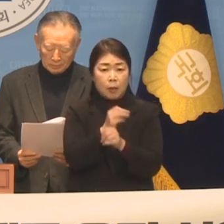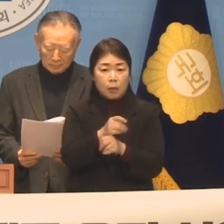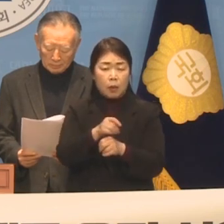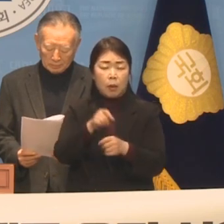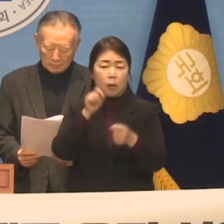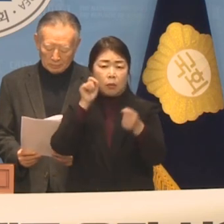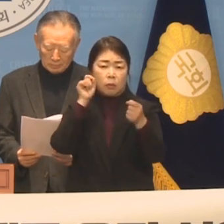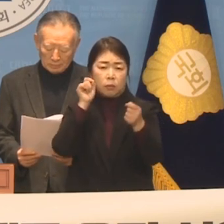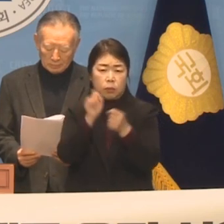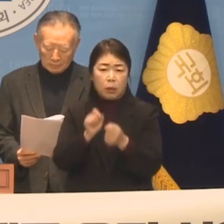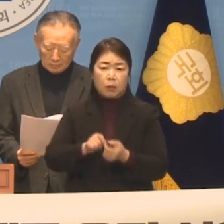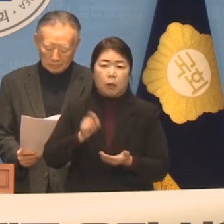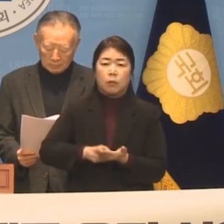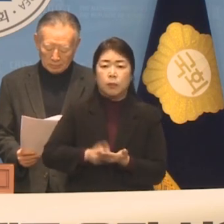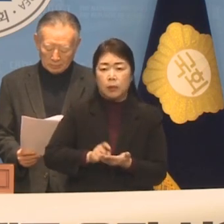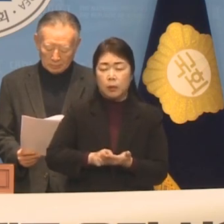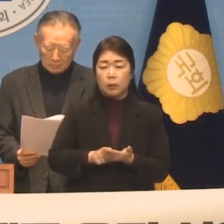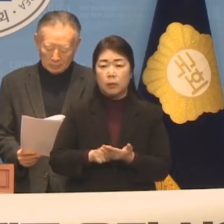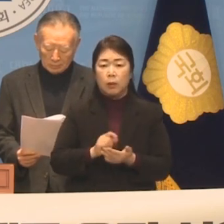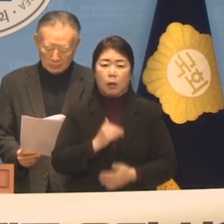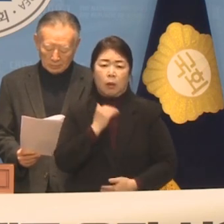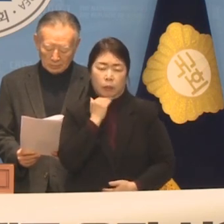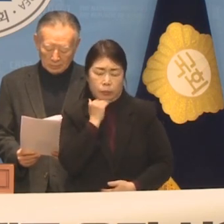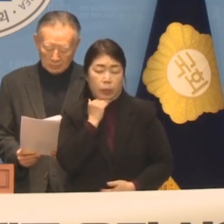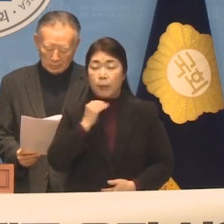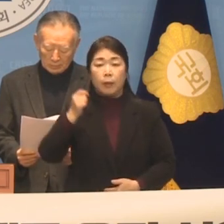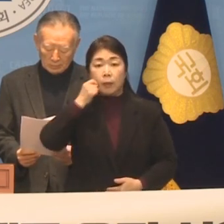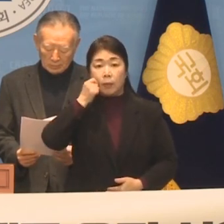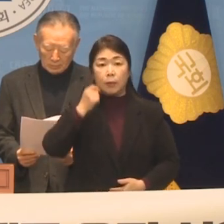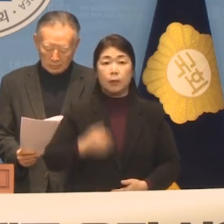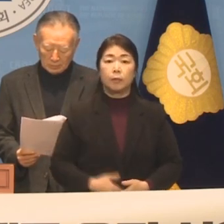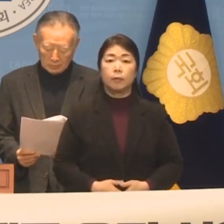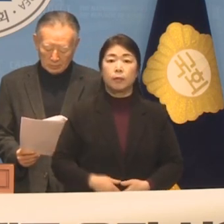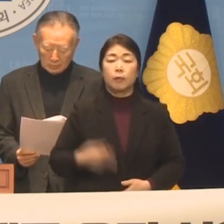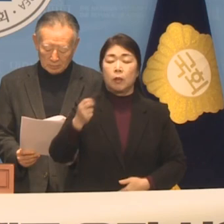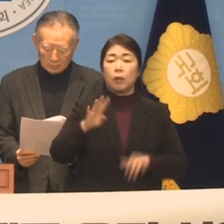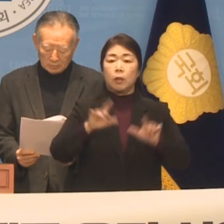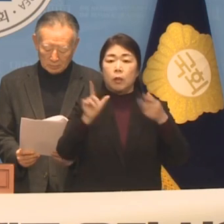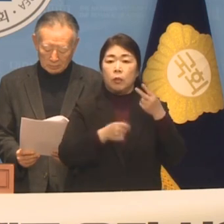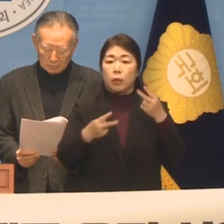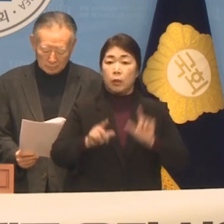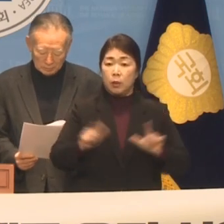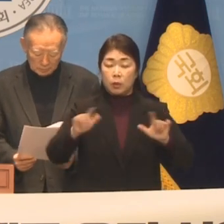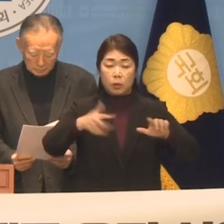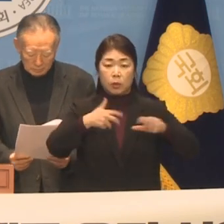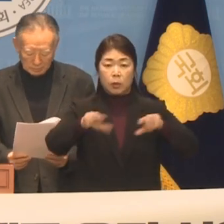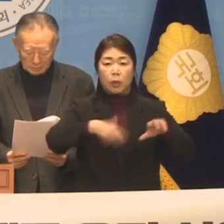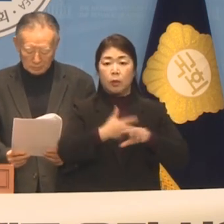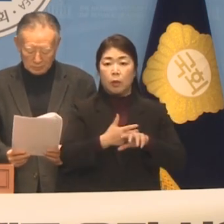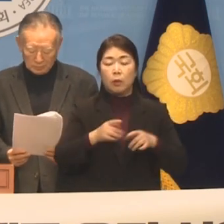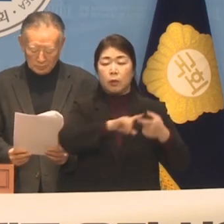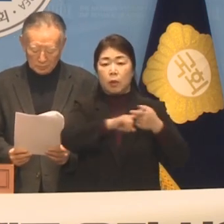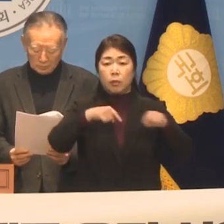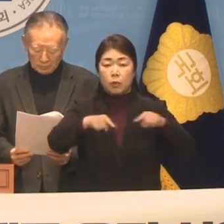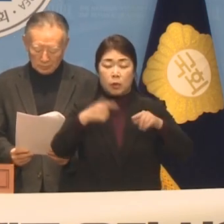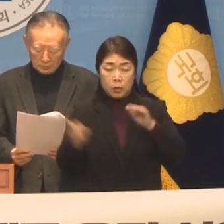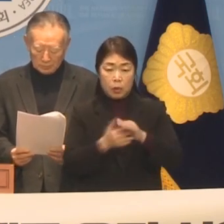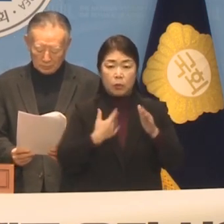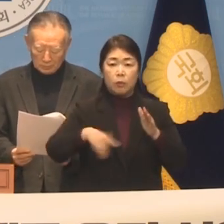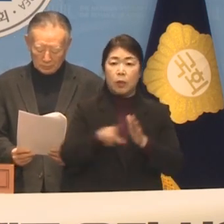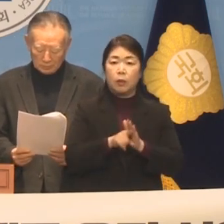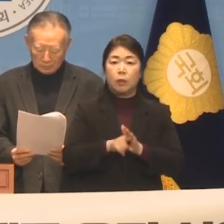촉박하다. 더 이상 머물릴 시간이 없다. 2024년 2월 2일 정치개혁과 연합정치 실현을